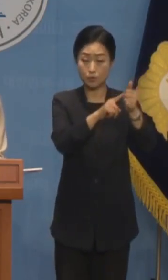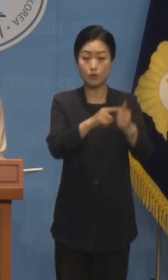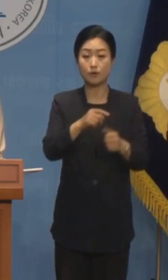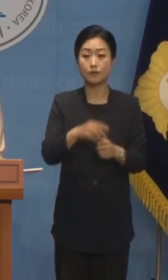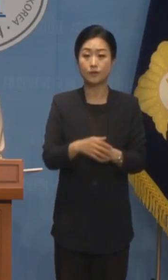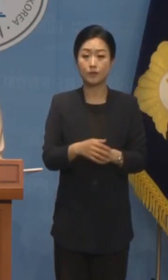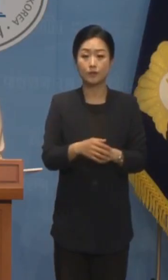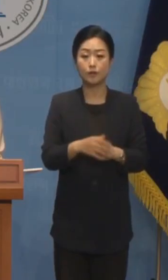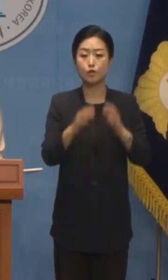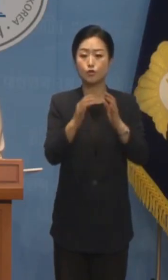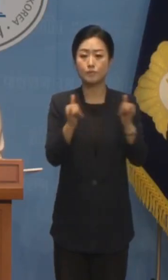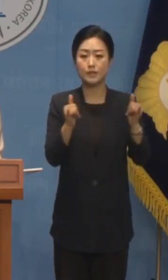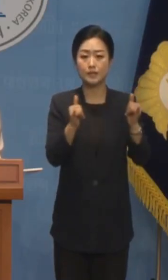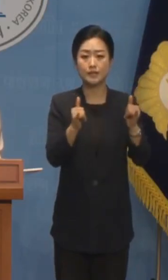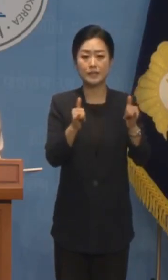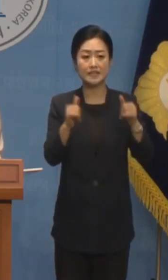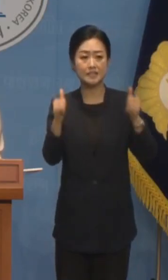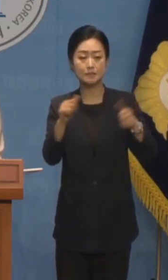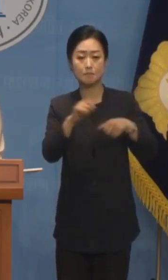것이라는